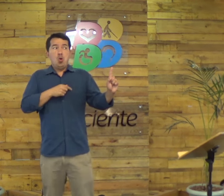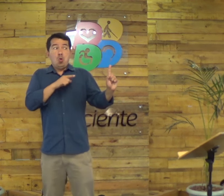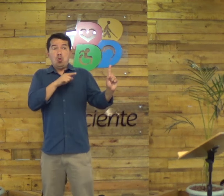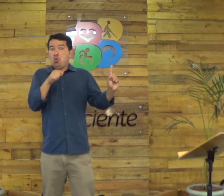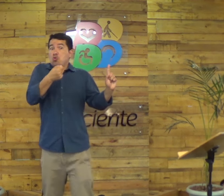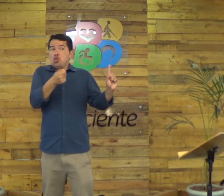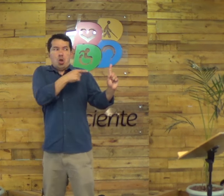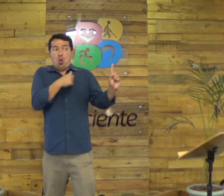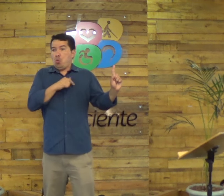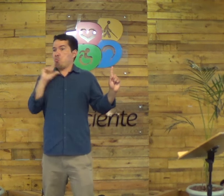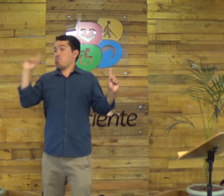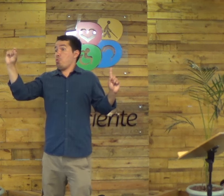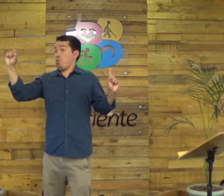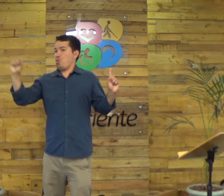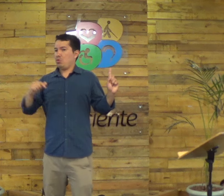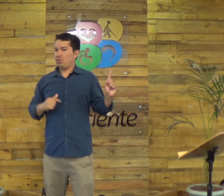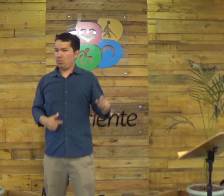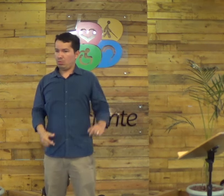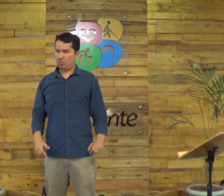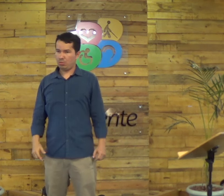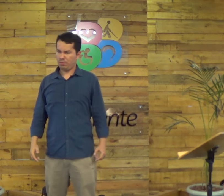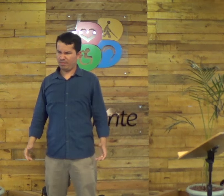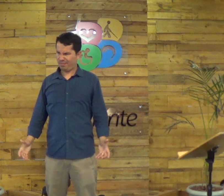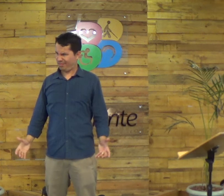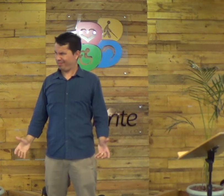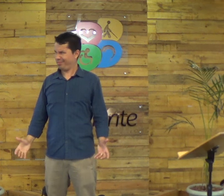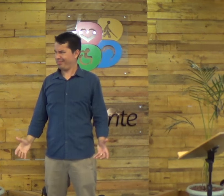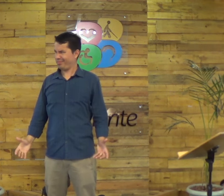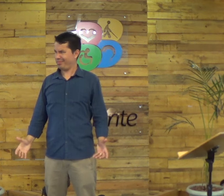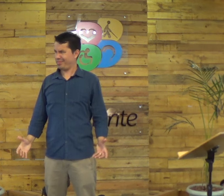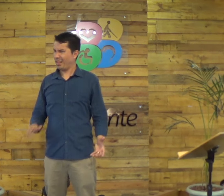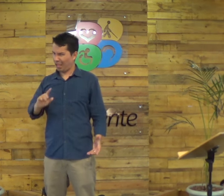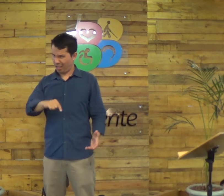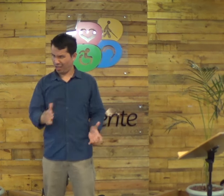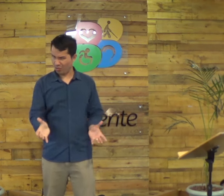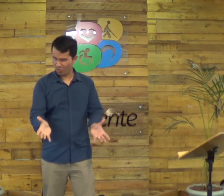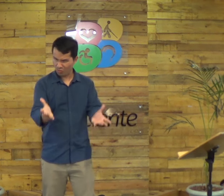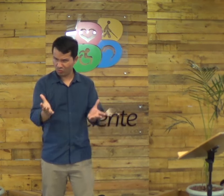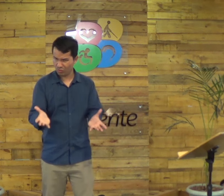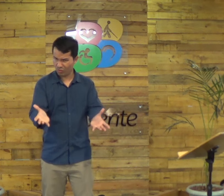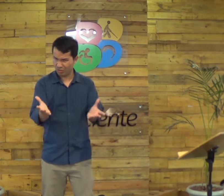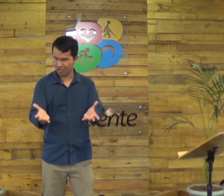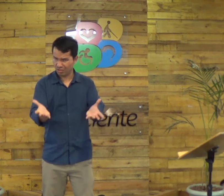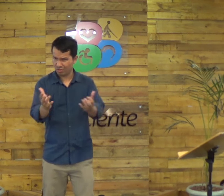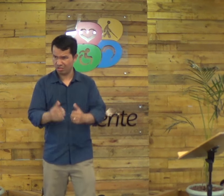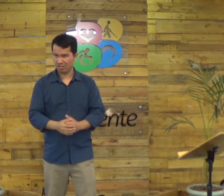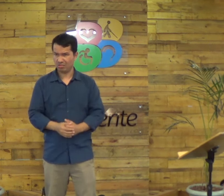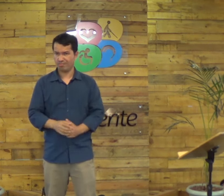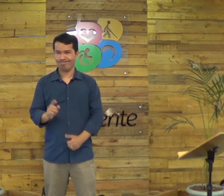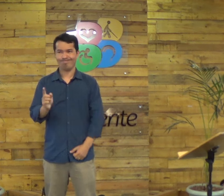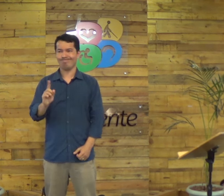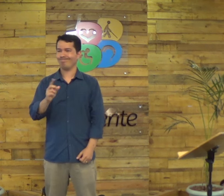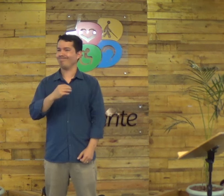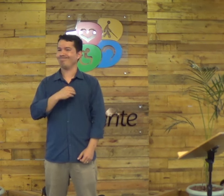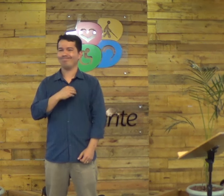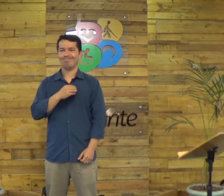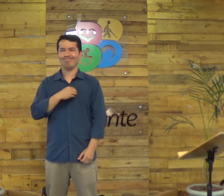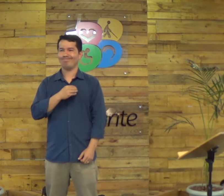às vezes, você vai chegar, e a ah, não, não, olha para mim, vai embora, que isso, isso encoraja alguém, é